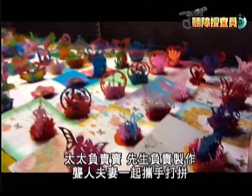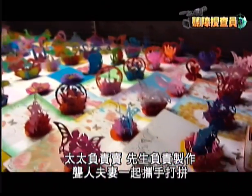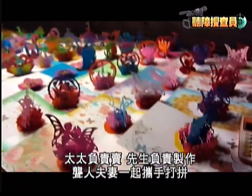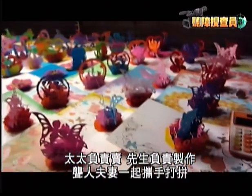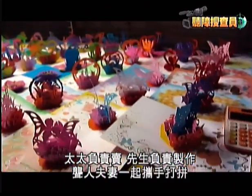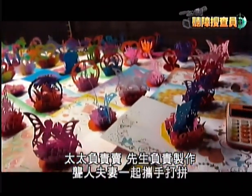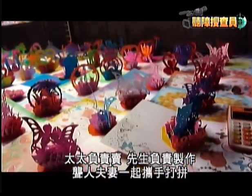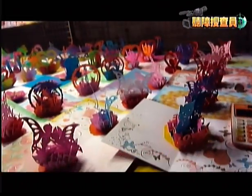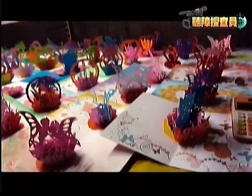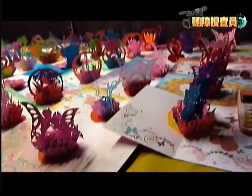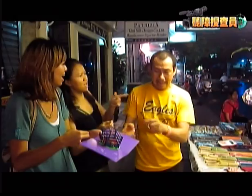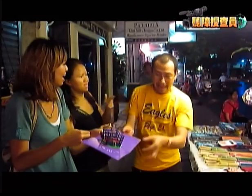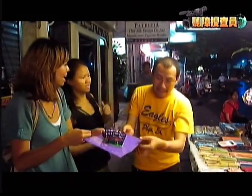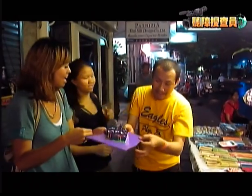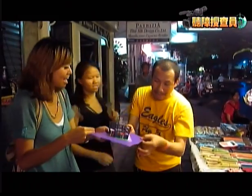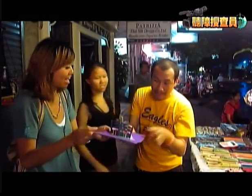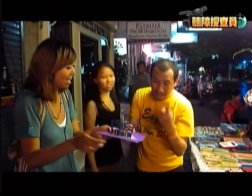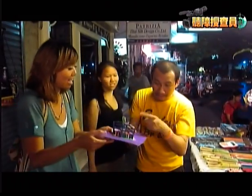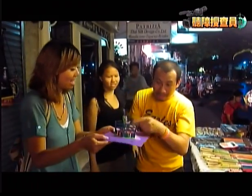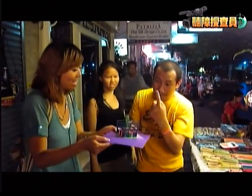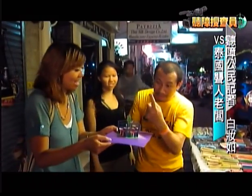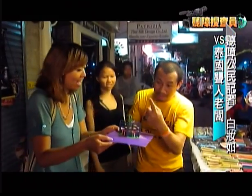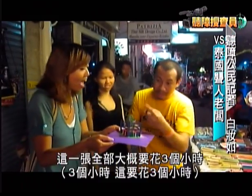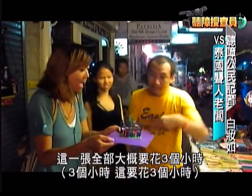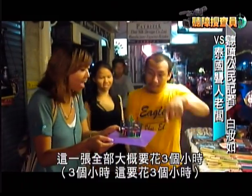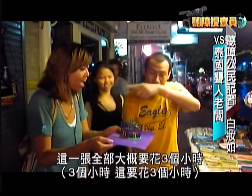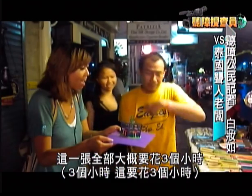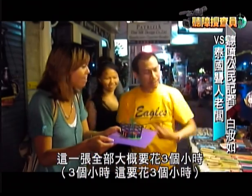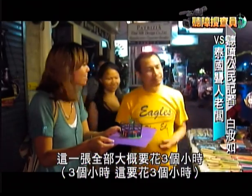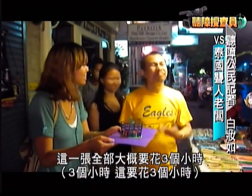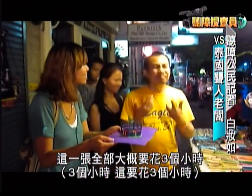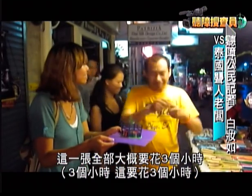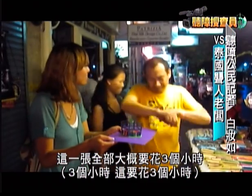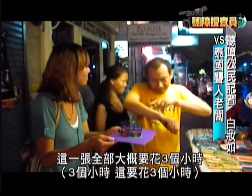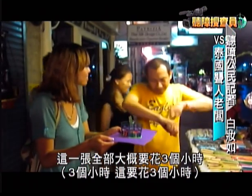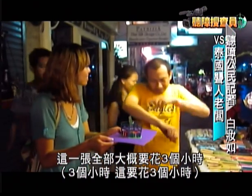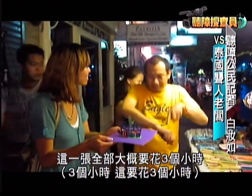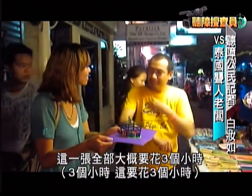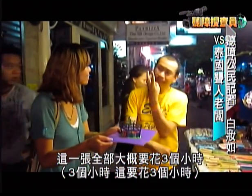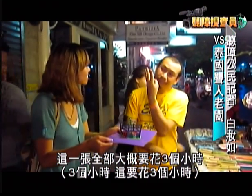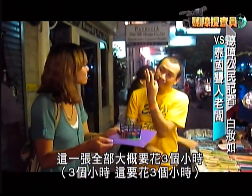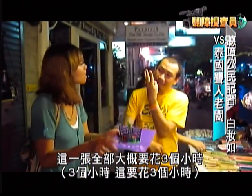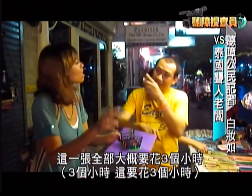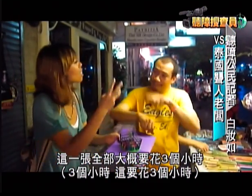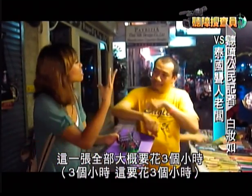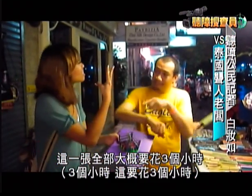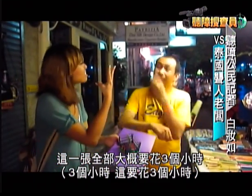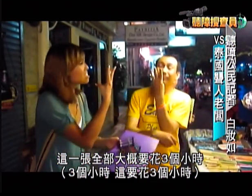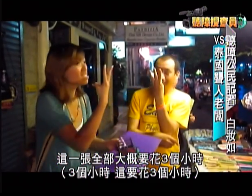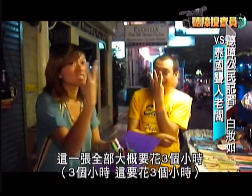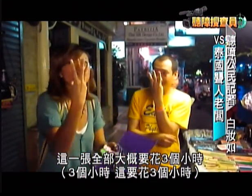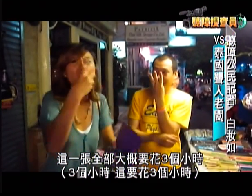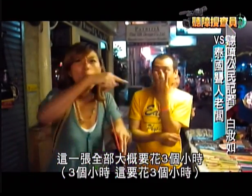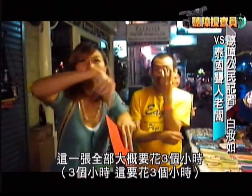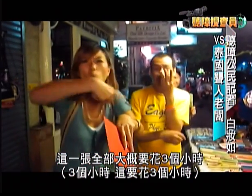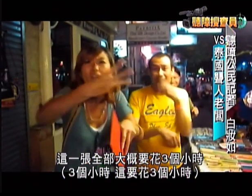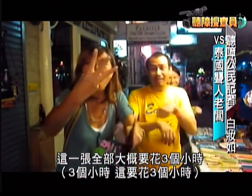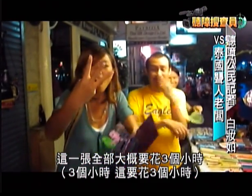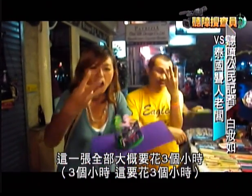打拼。 这一张全部大概要花3个小时。 三个小时，这要花